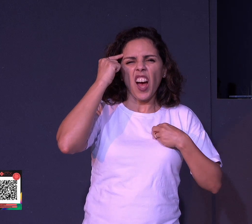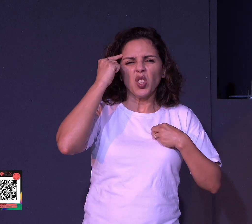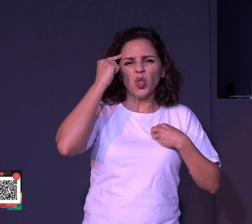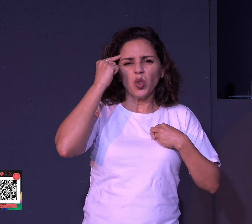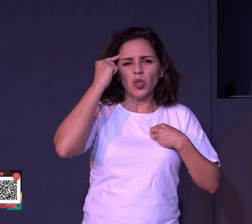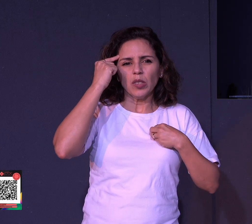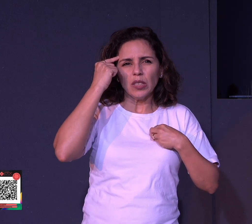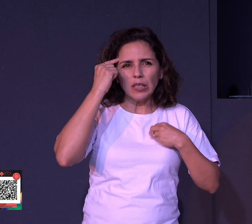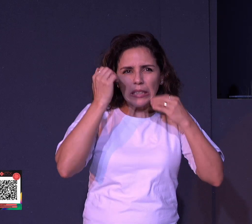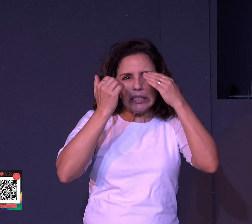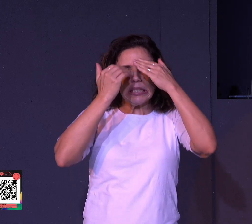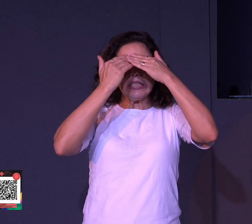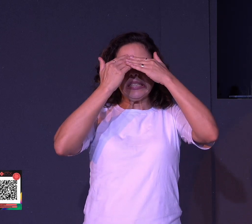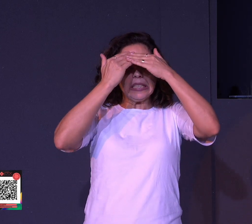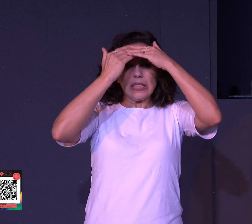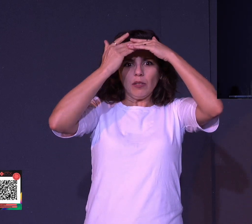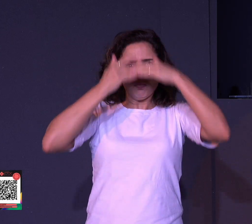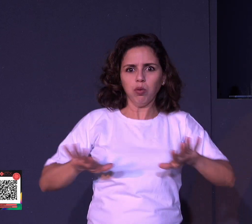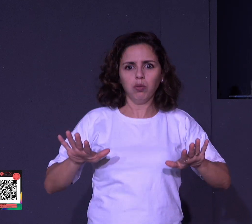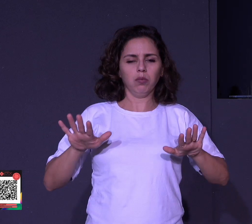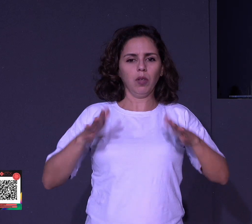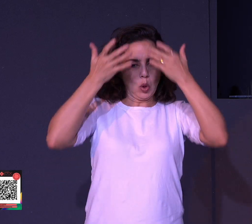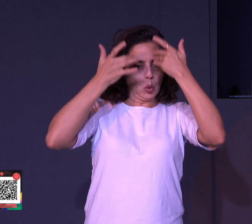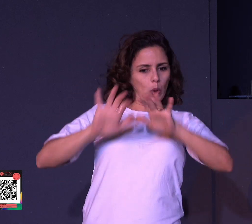Abra sua Bíblia em Filipenses 4:8, por favor.